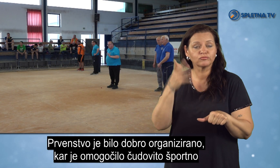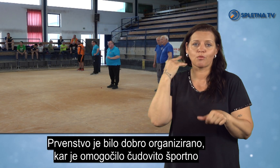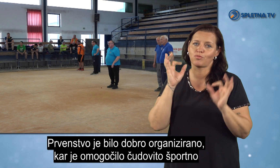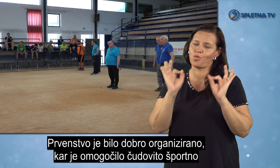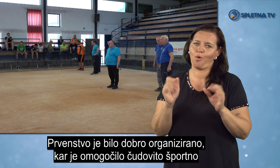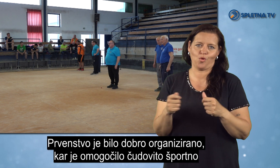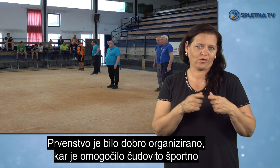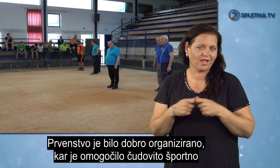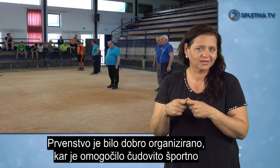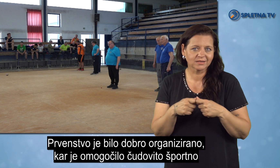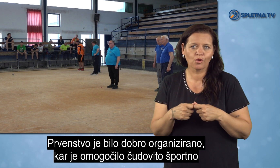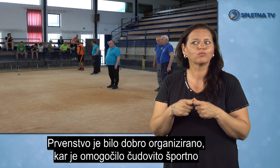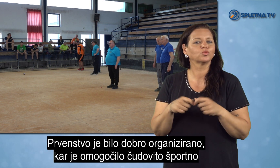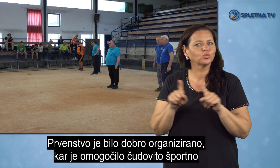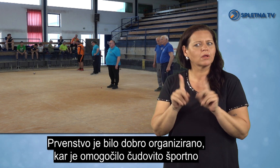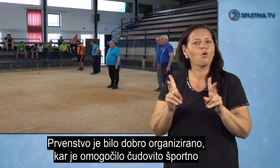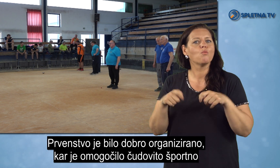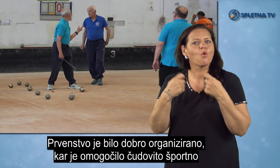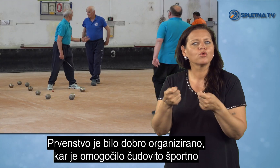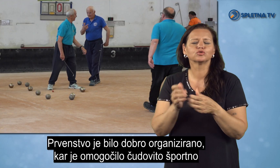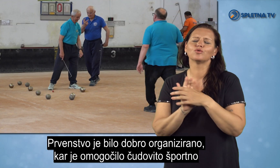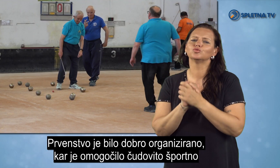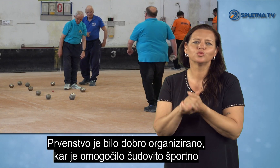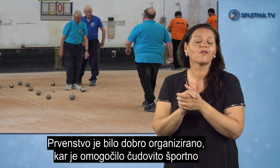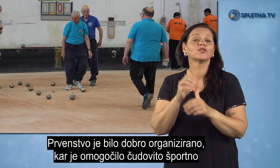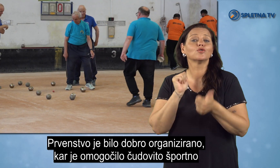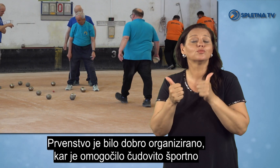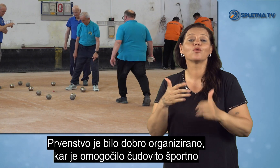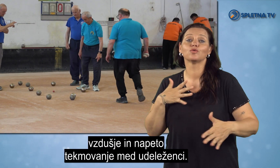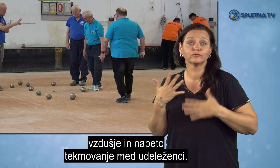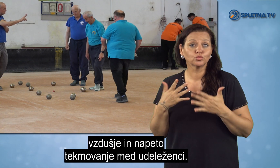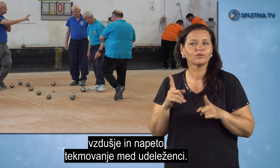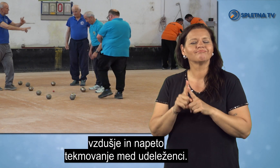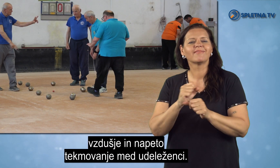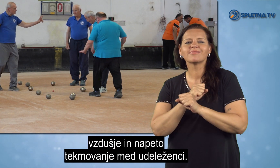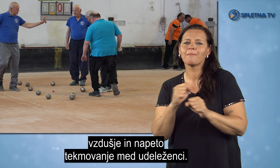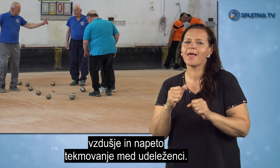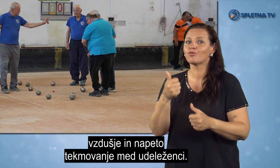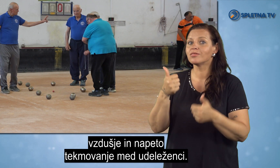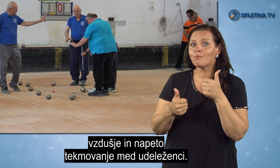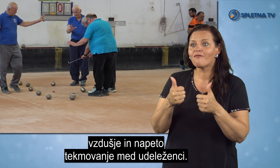Prvenstvo je bilo dobro organizirano, kar je omogočilo čudovito športno vzdušje in napeto tekmovanje med